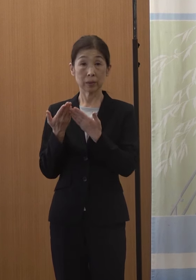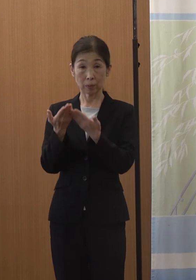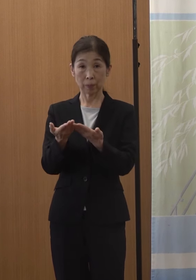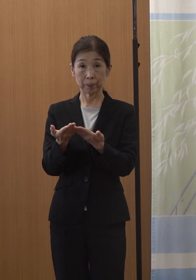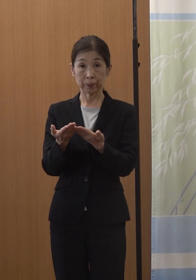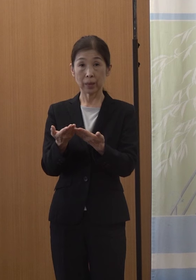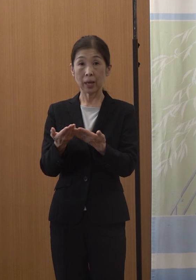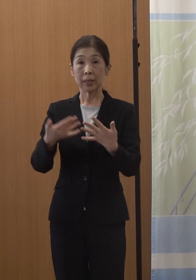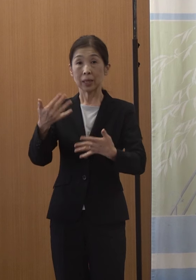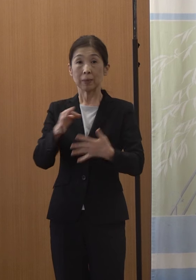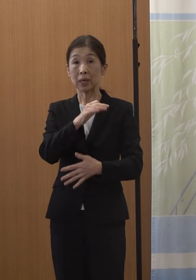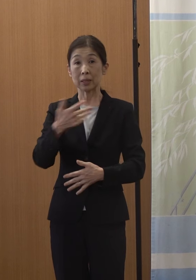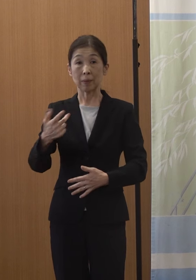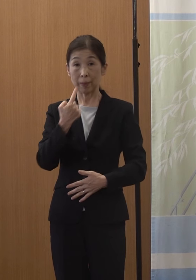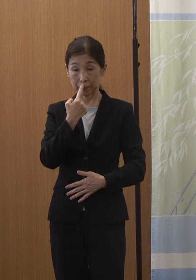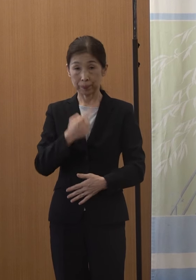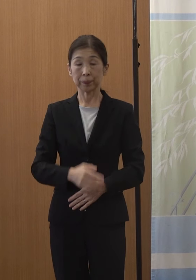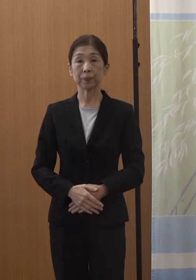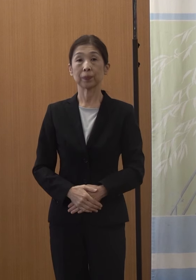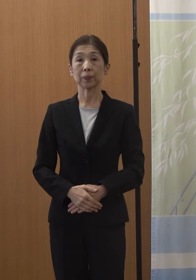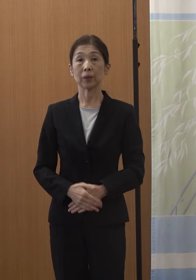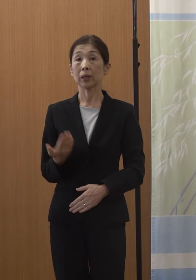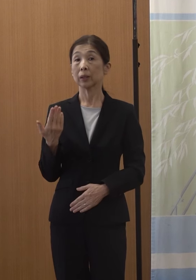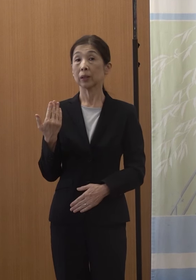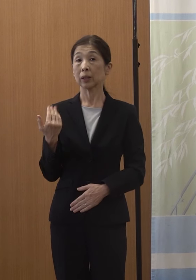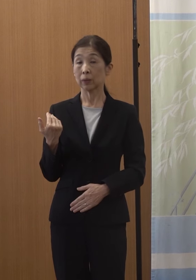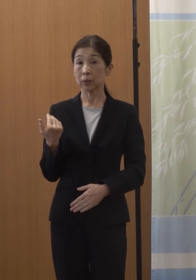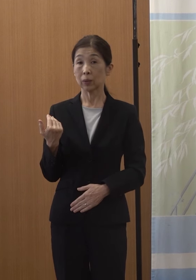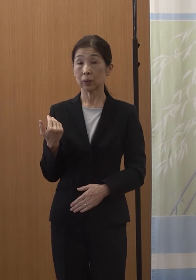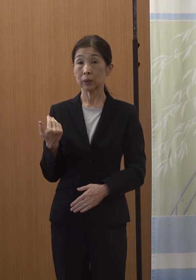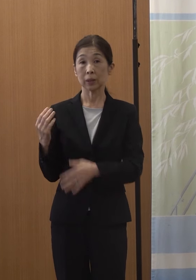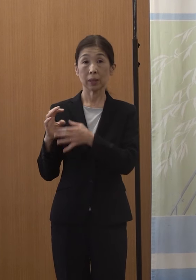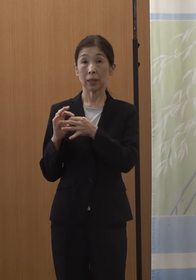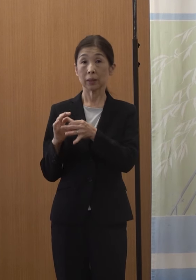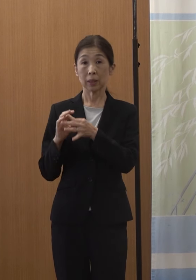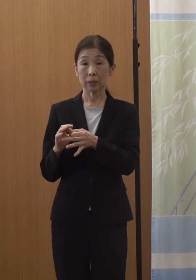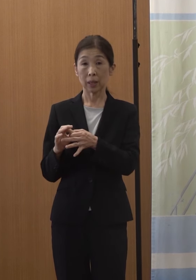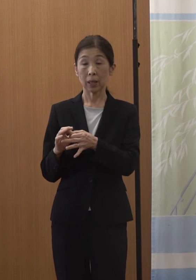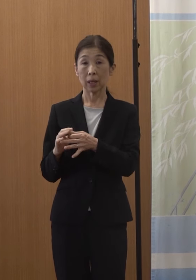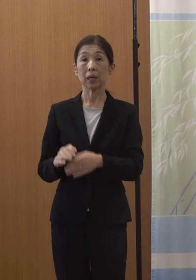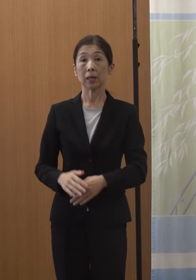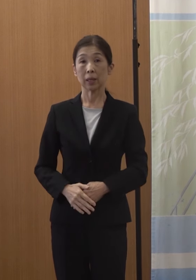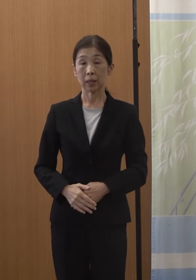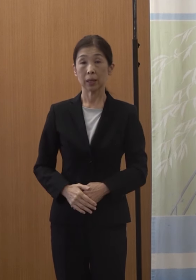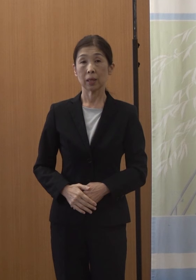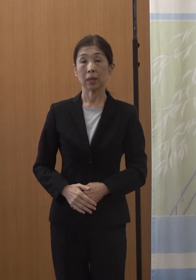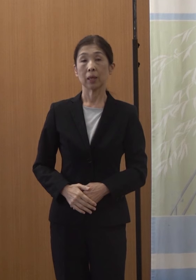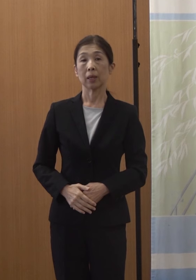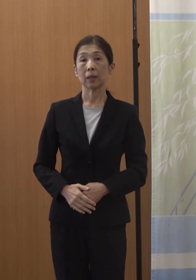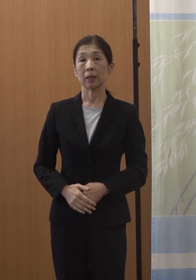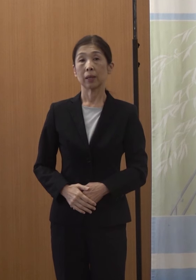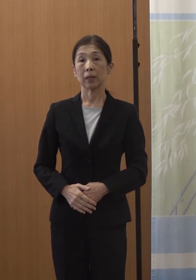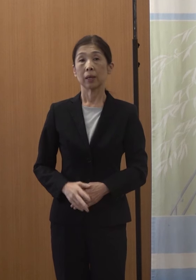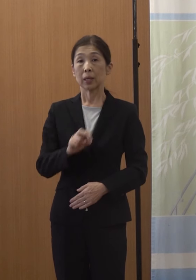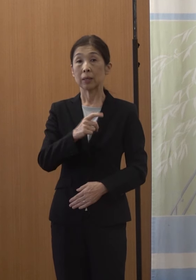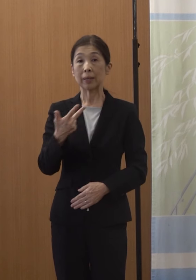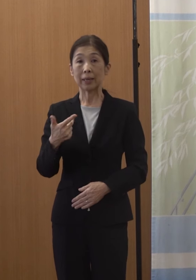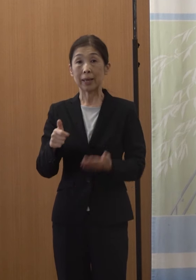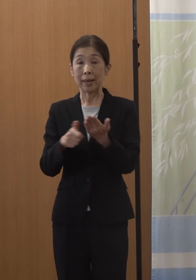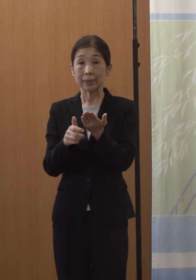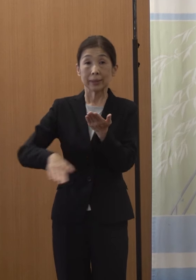テレビ金沢の山下と申します。先ほどの質問と関連してその都心地区の整備方針についての金沢駅